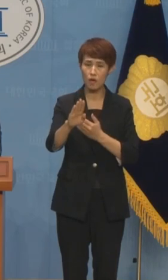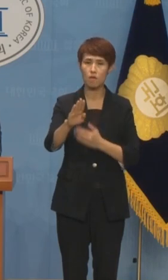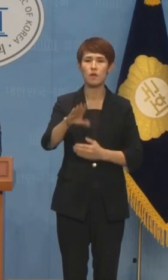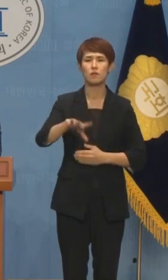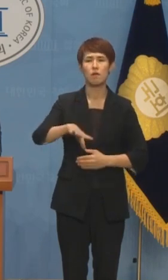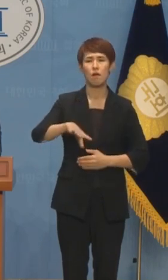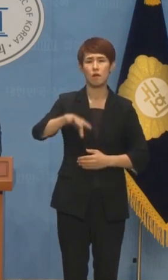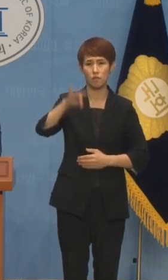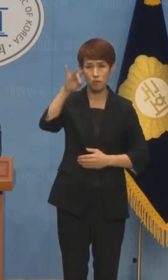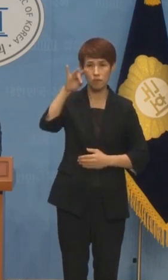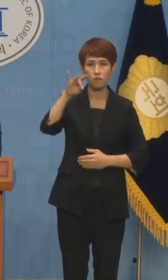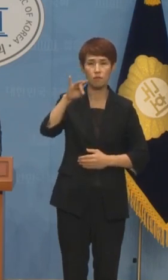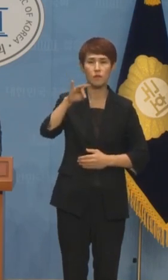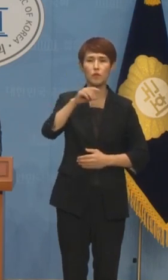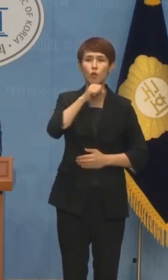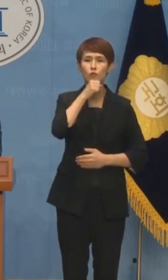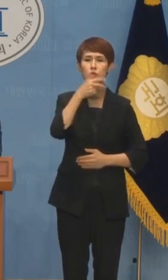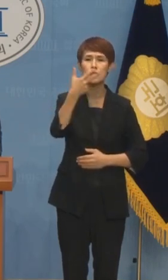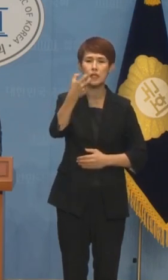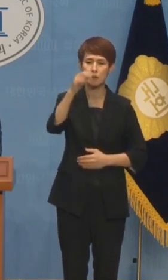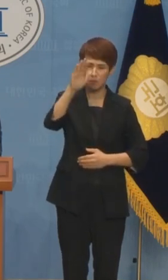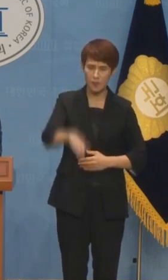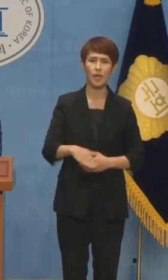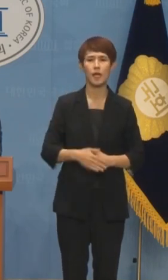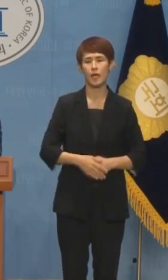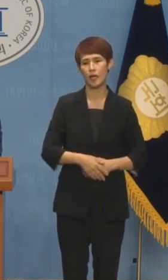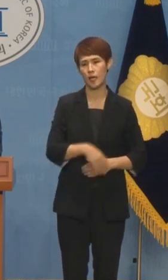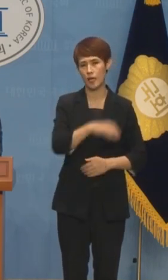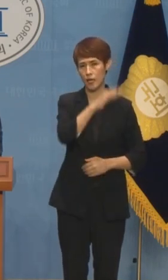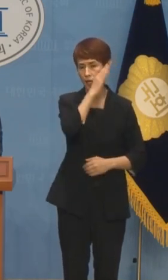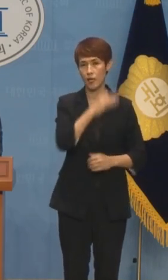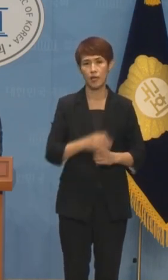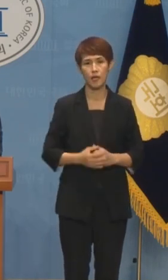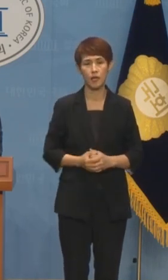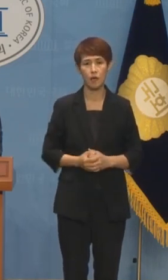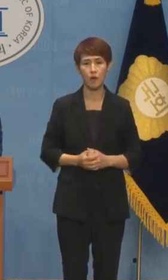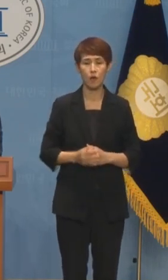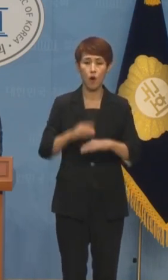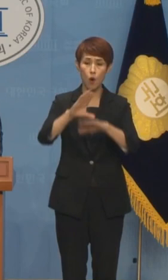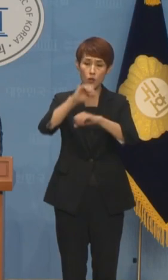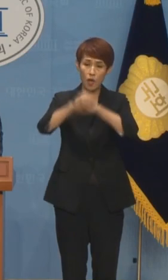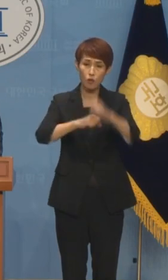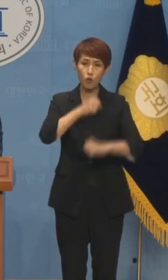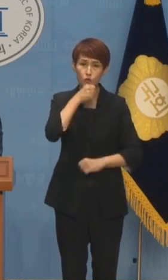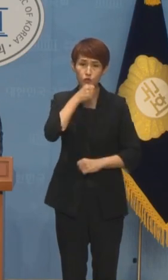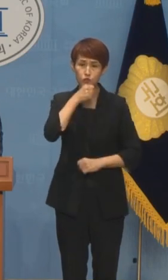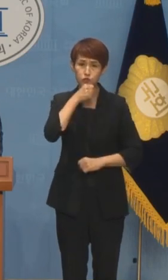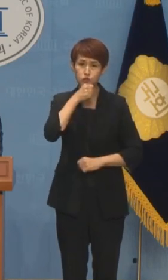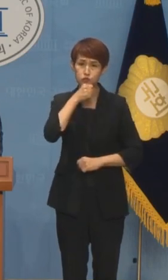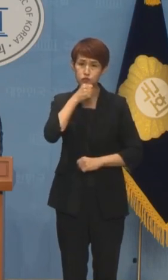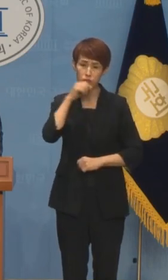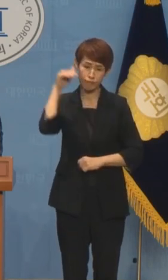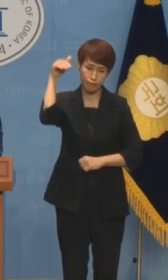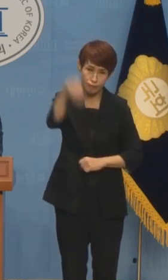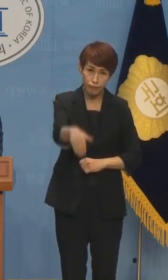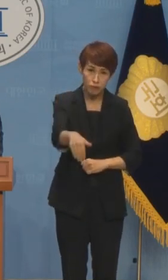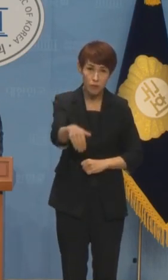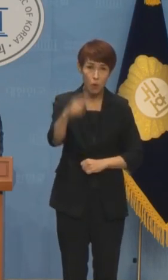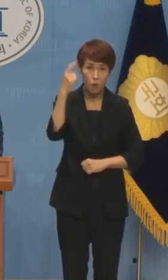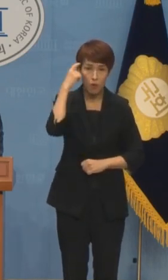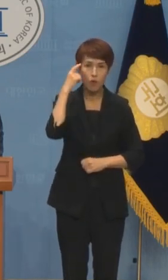처음으로 70점 밑으로 떨어졌습니다. 언론 자유 지수 하락은 윤석열 정부가